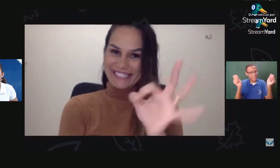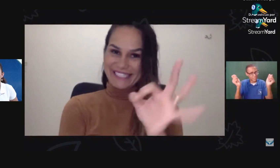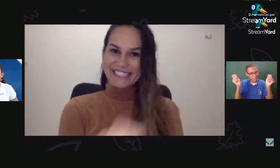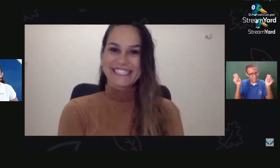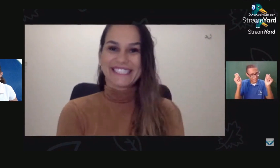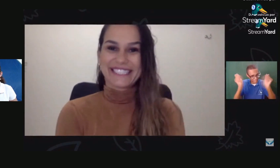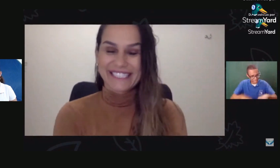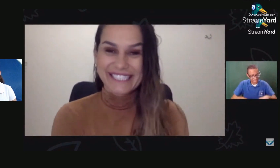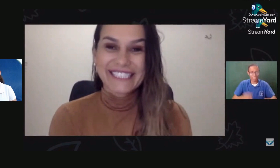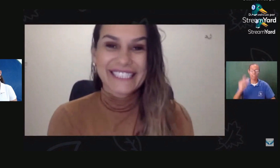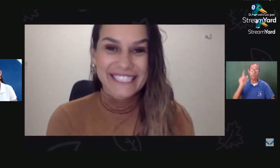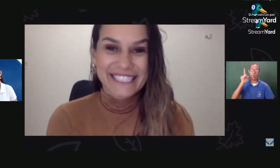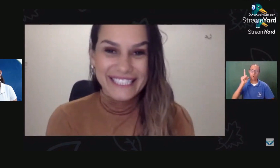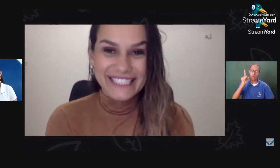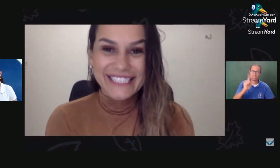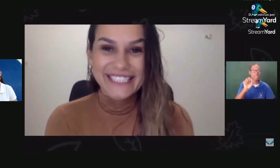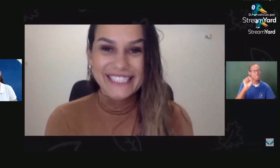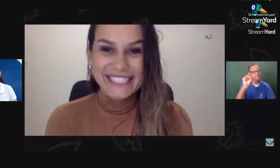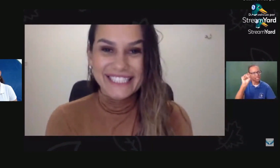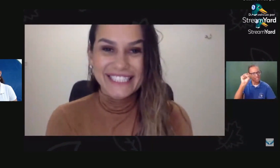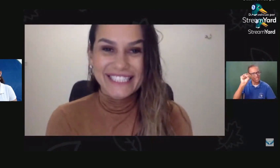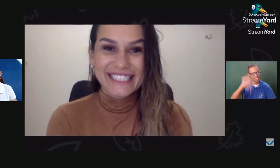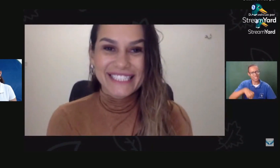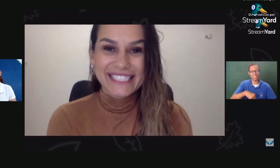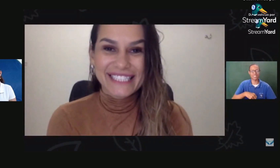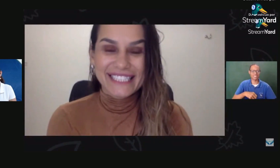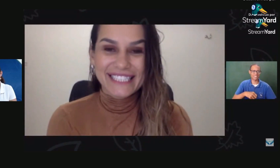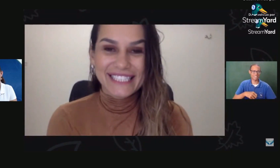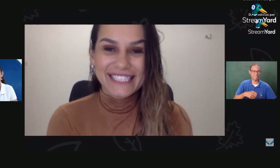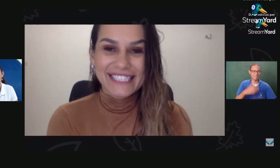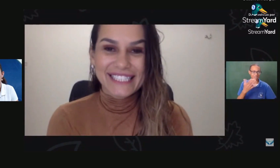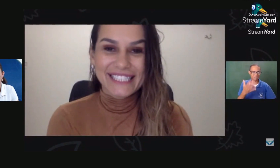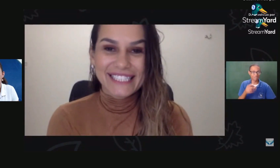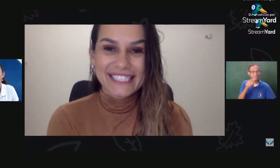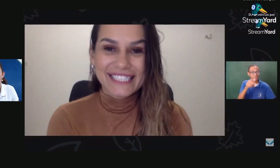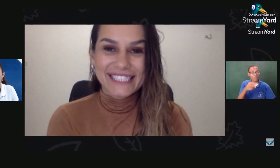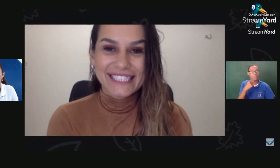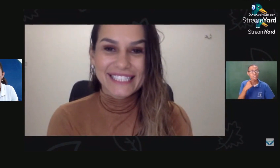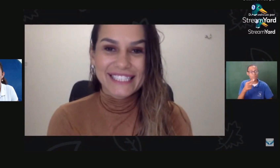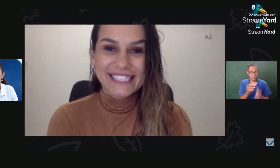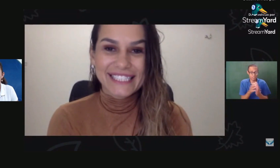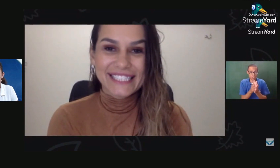uma prova disso, que o surdo é capaz, sim, de conseguir o que ele quiser.